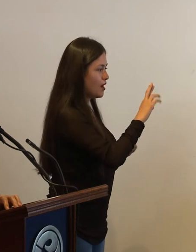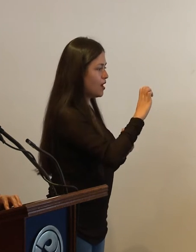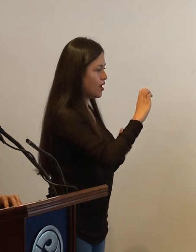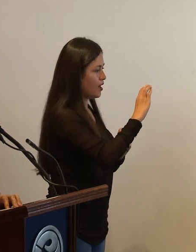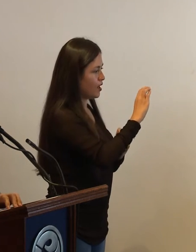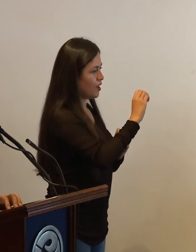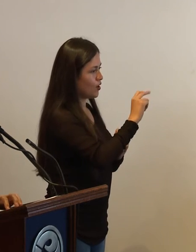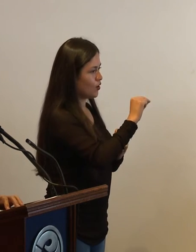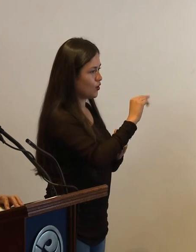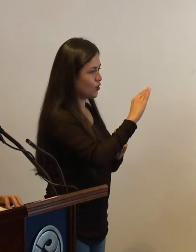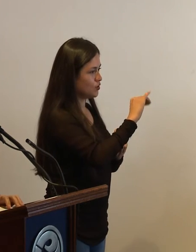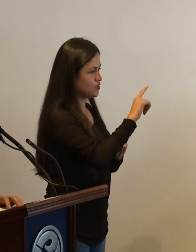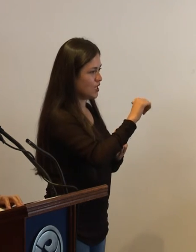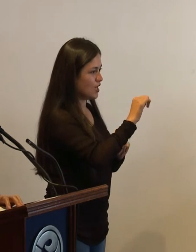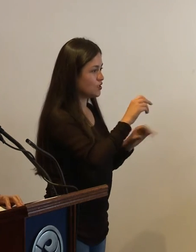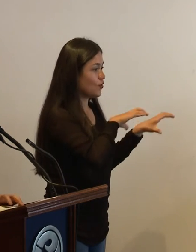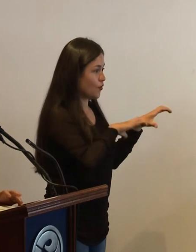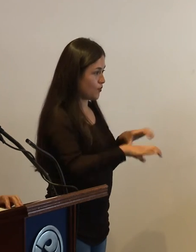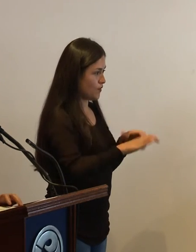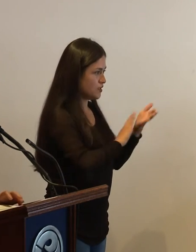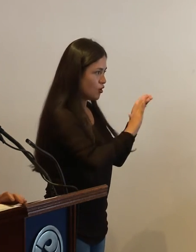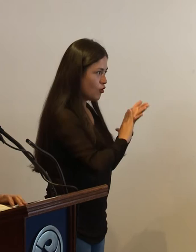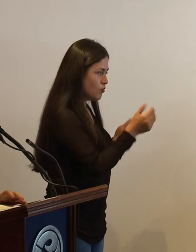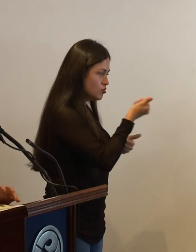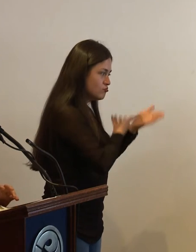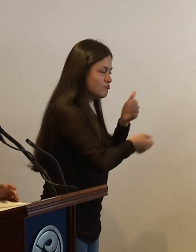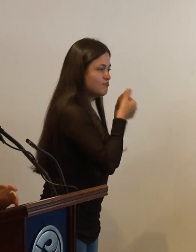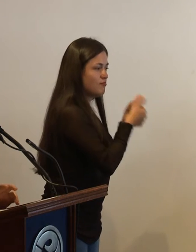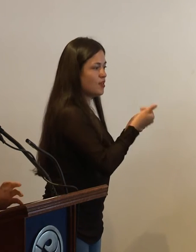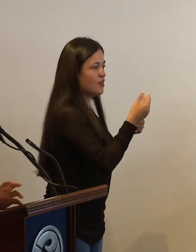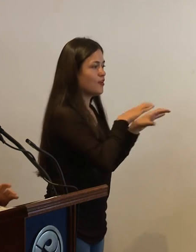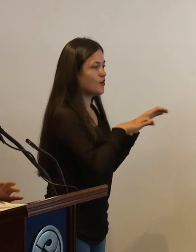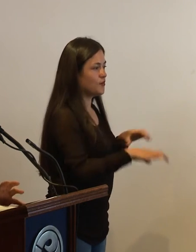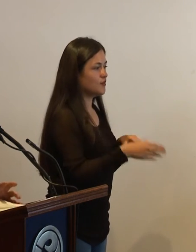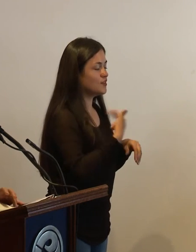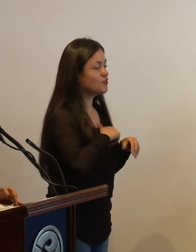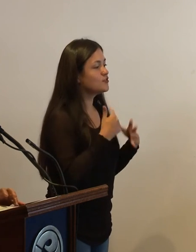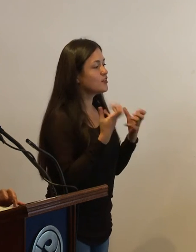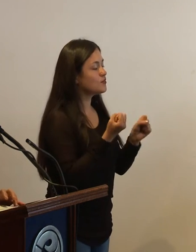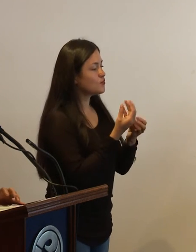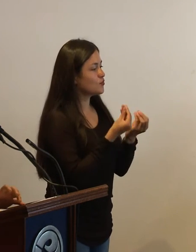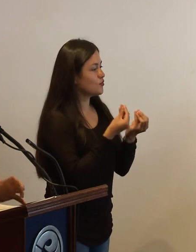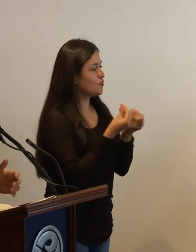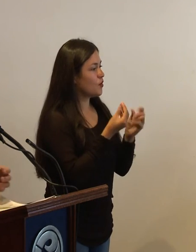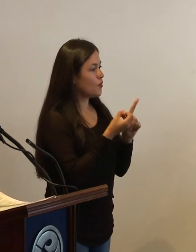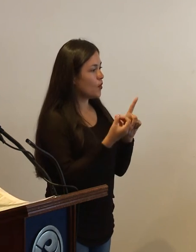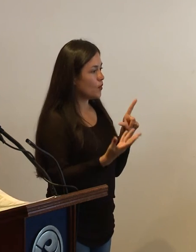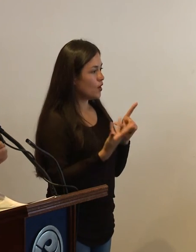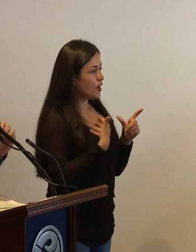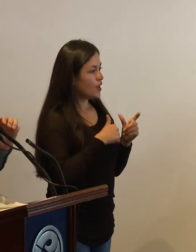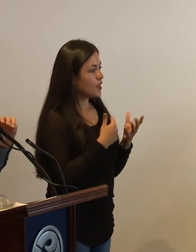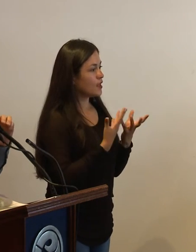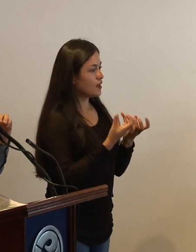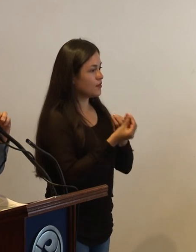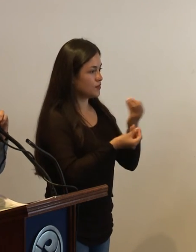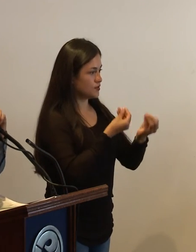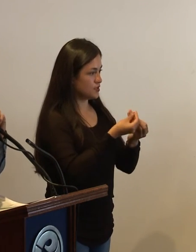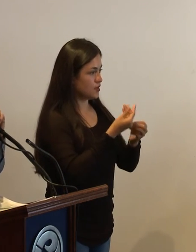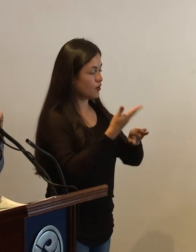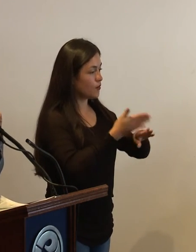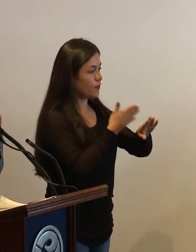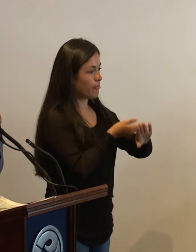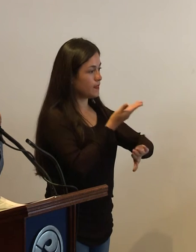la reconciliación, de la convivencia, y que queremos desde el Grupo de Educación Popular hacer aportes allí. Pensamos, como lo